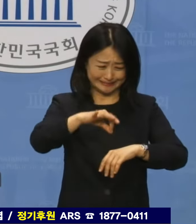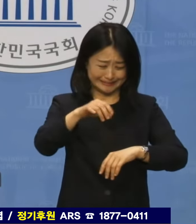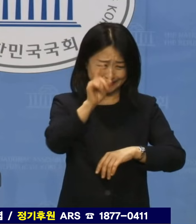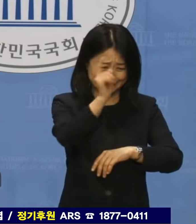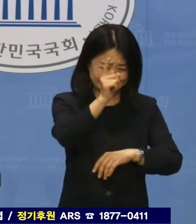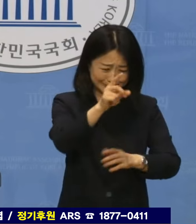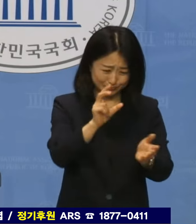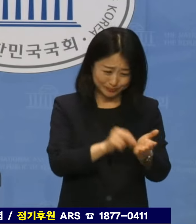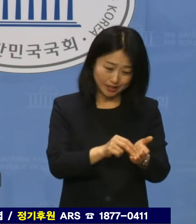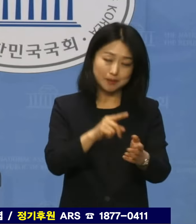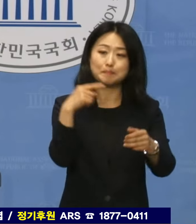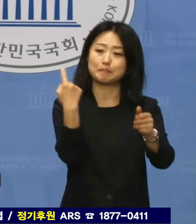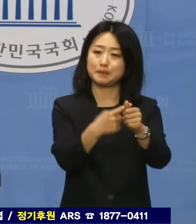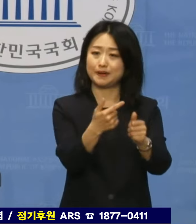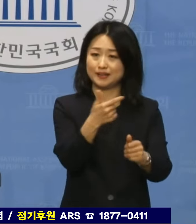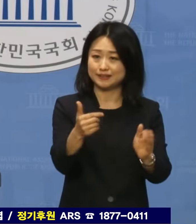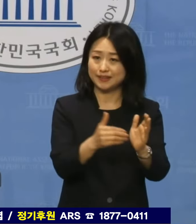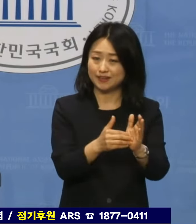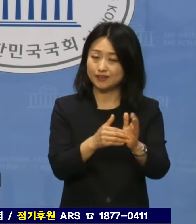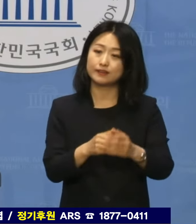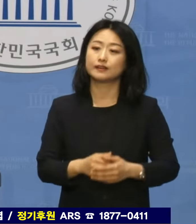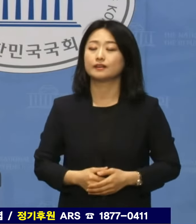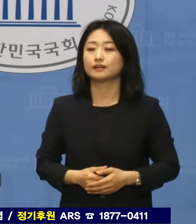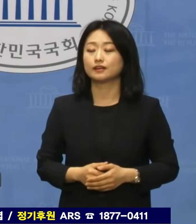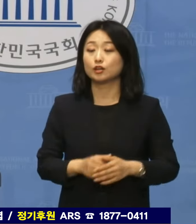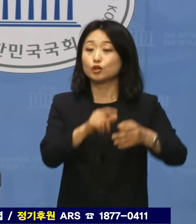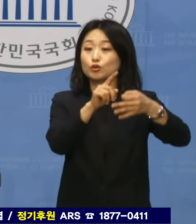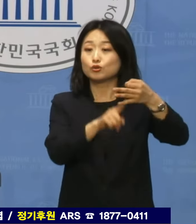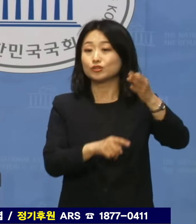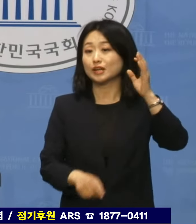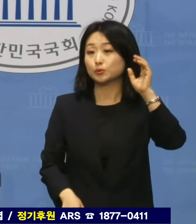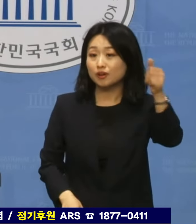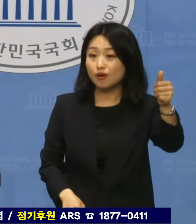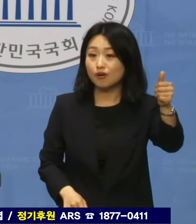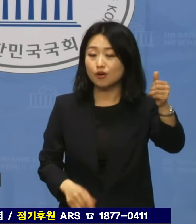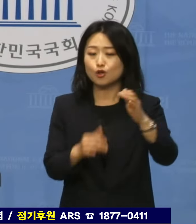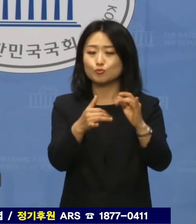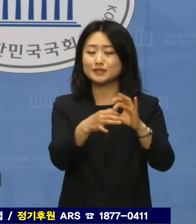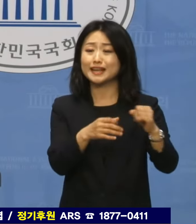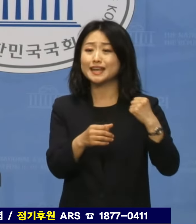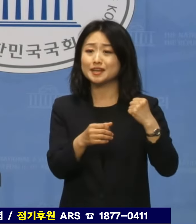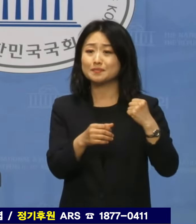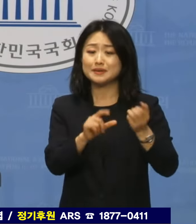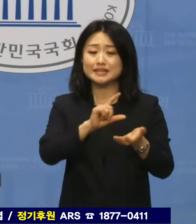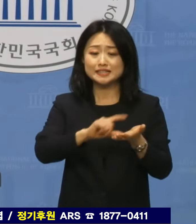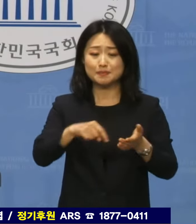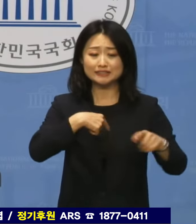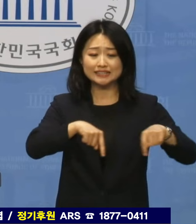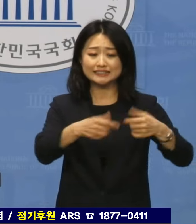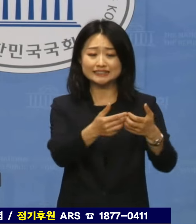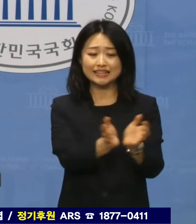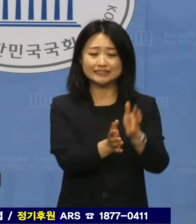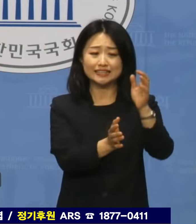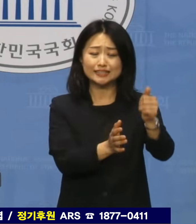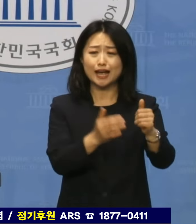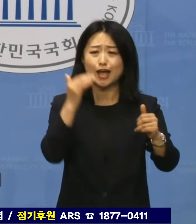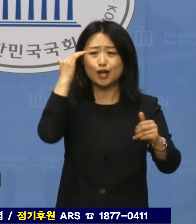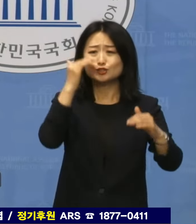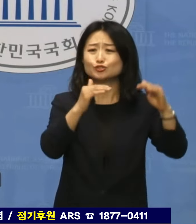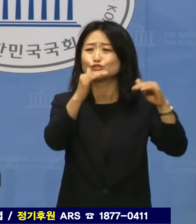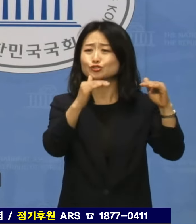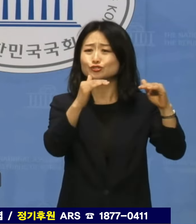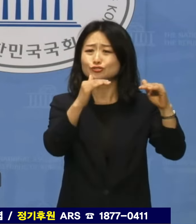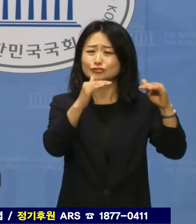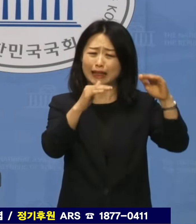받았습니다. 왜 윤석열 대통령과 국민의힘 소속 지방자치단체장들의 수준이